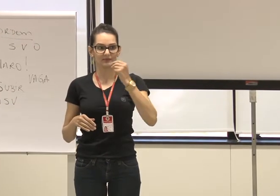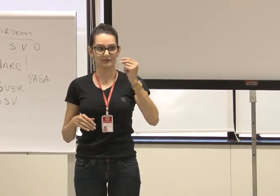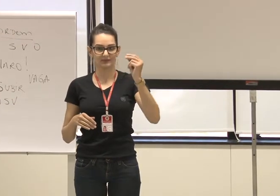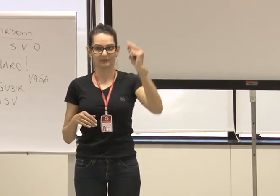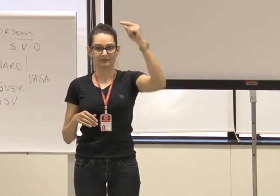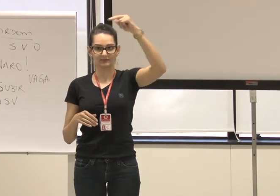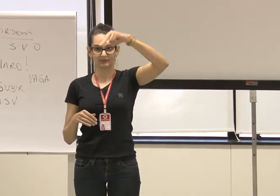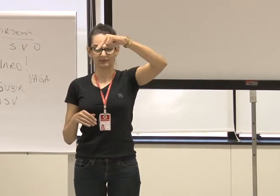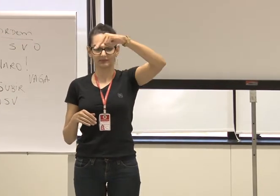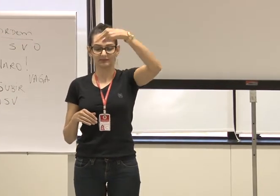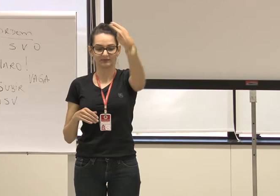Montanha, homem,